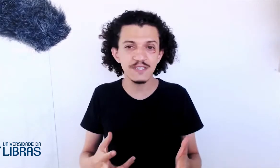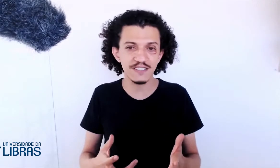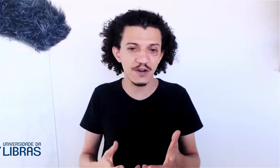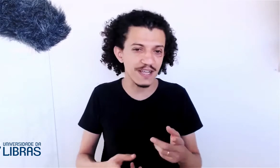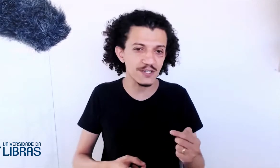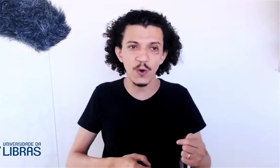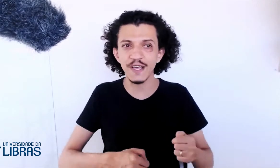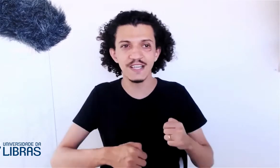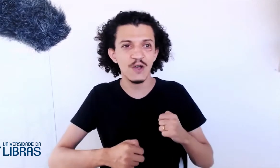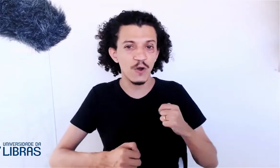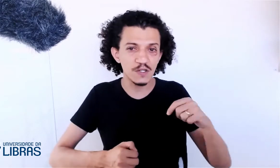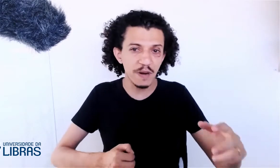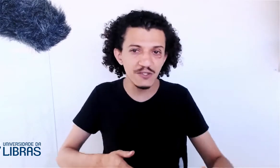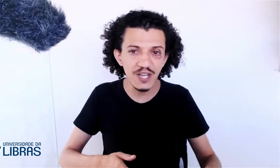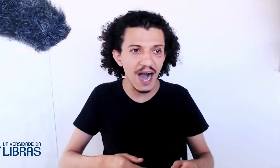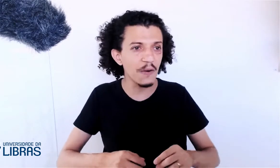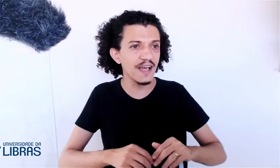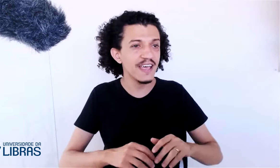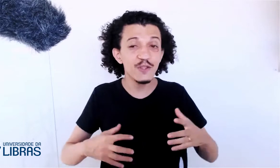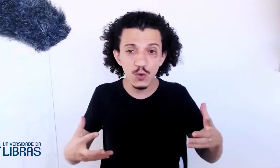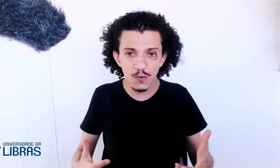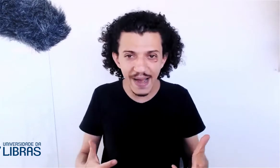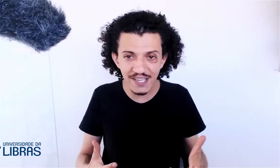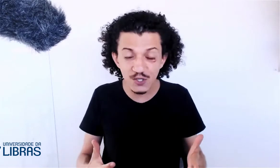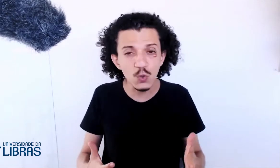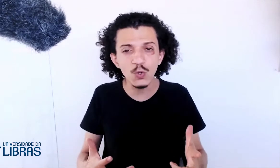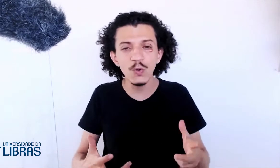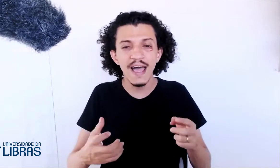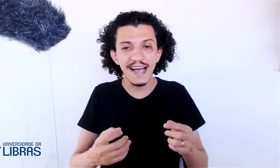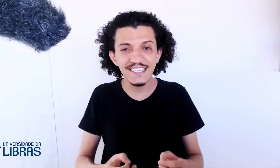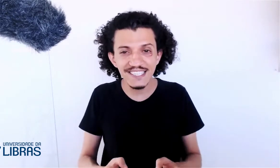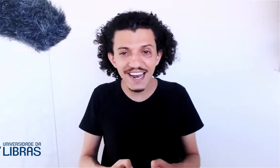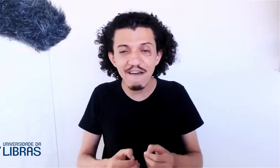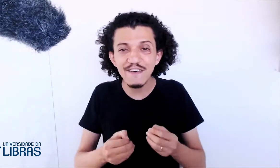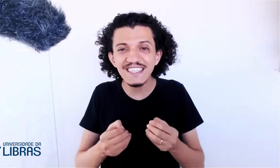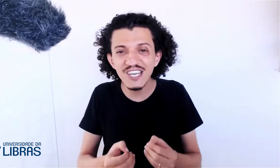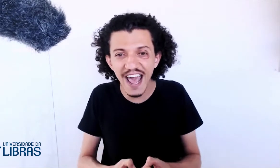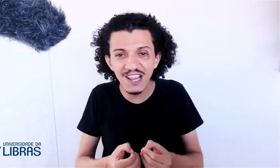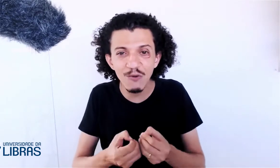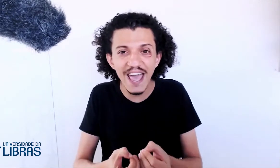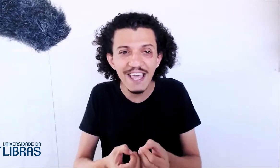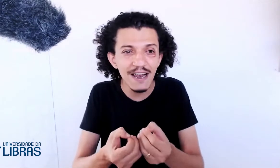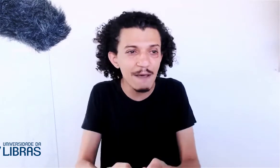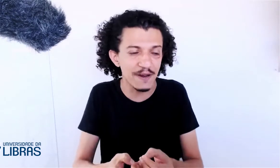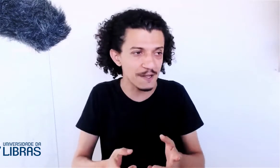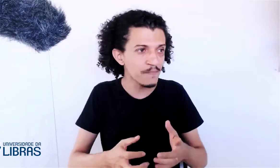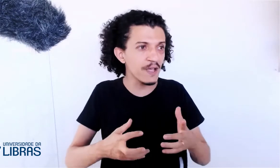as anotações, nossos planos de aula e tudo mais, tudo a gente escreve direto em Libras.